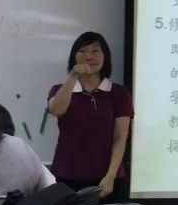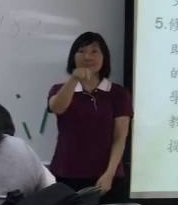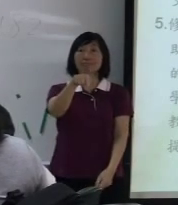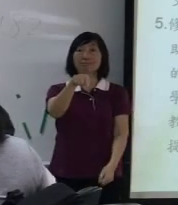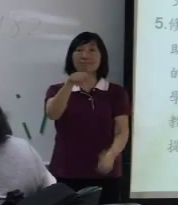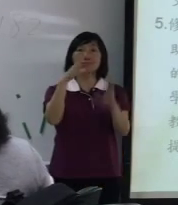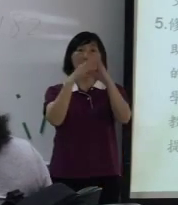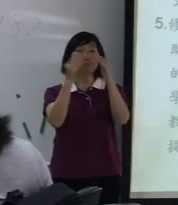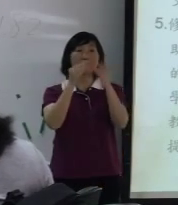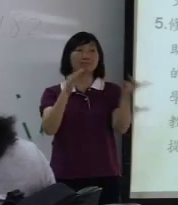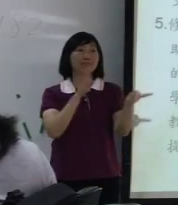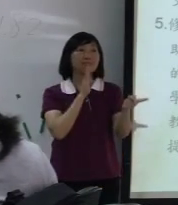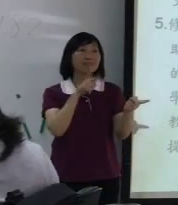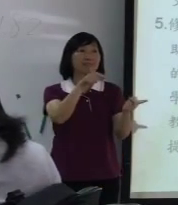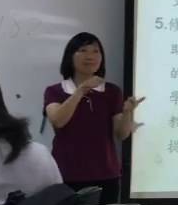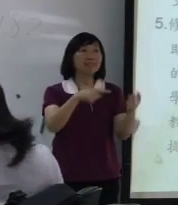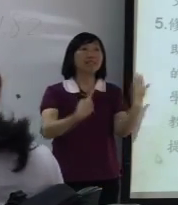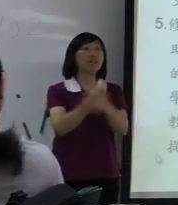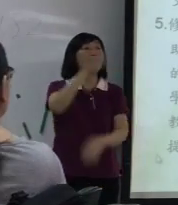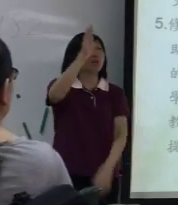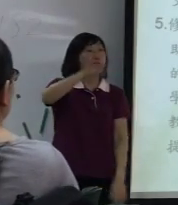1820页。是只有